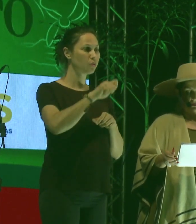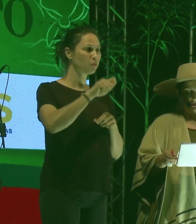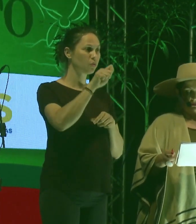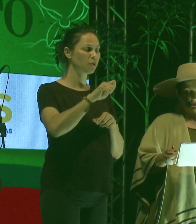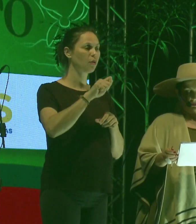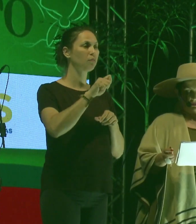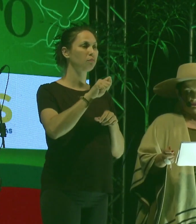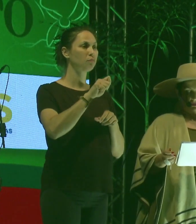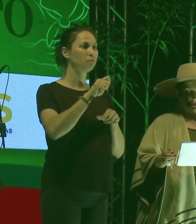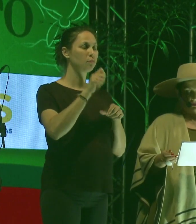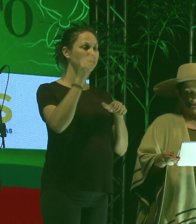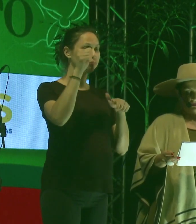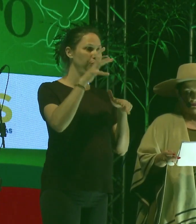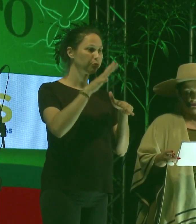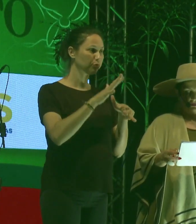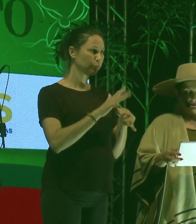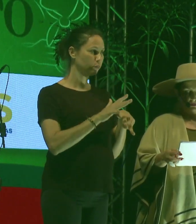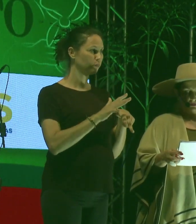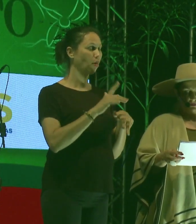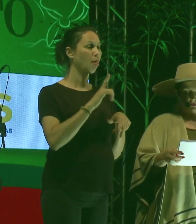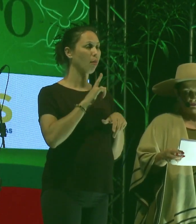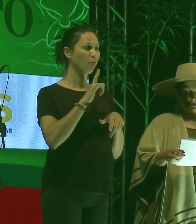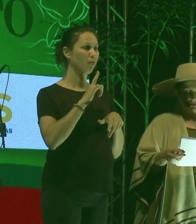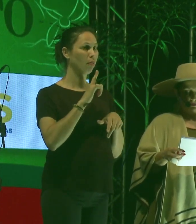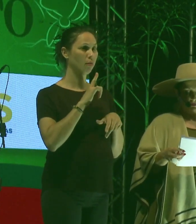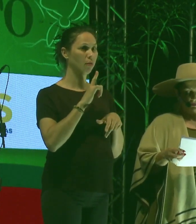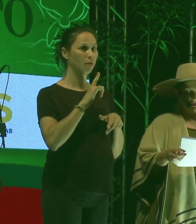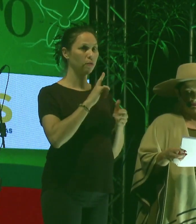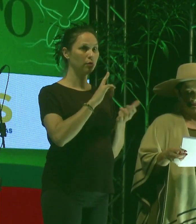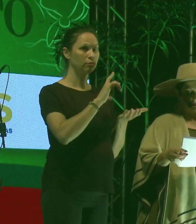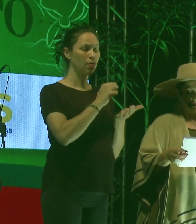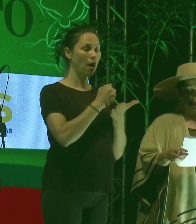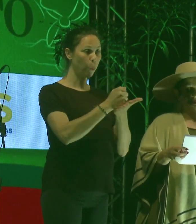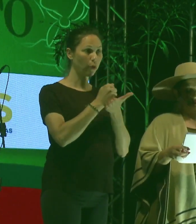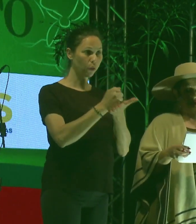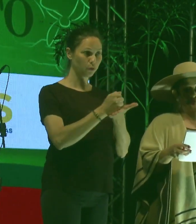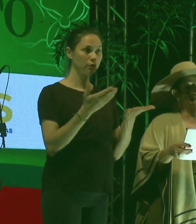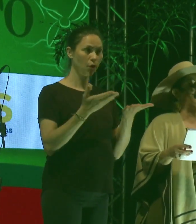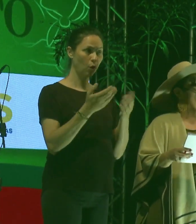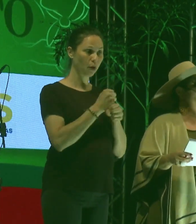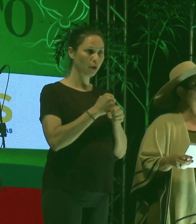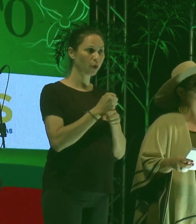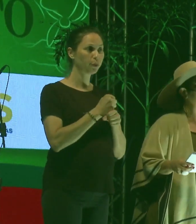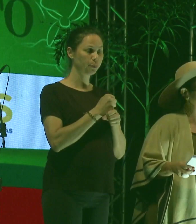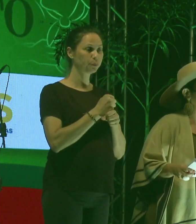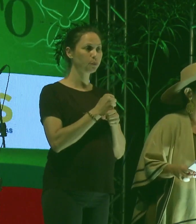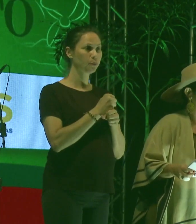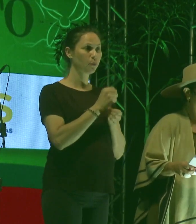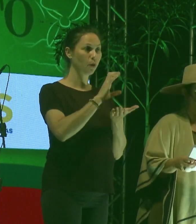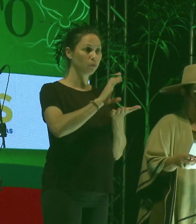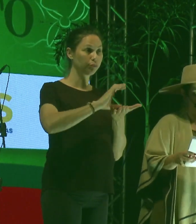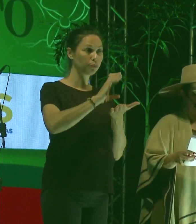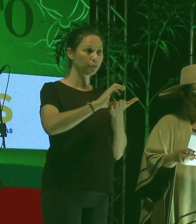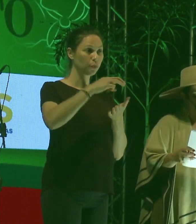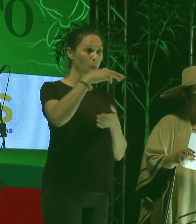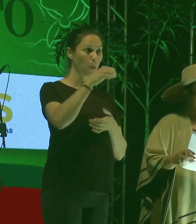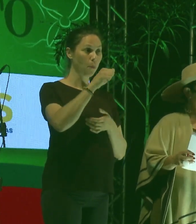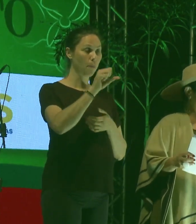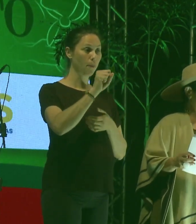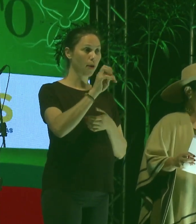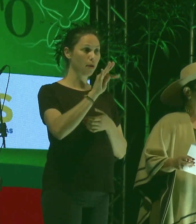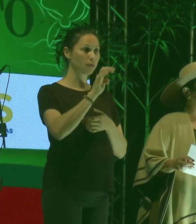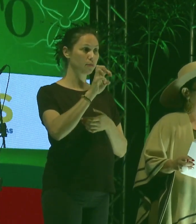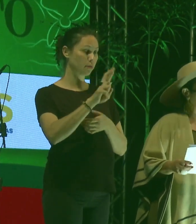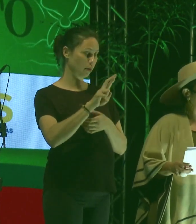de Luz. E este ano contam com as seguintes e os seguintes apoiadores. Nossos patrocinadores Masters,